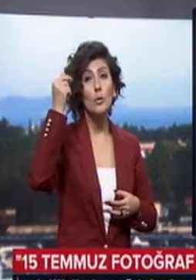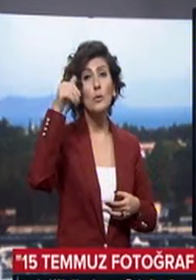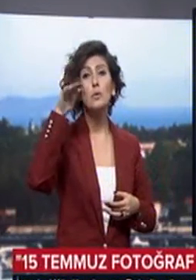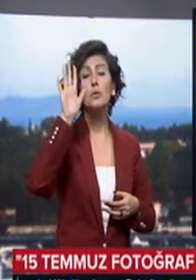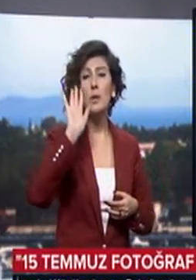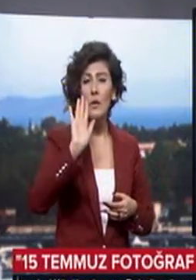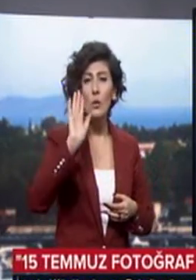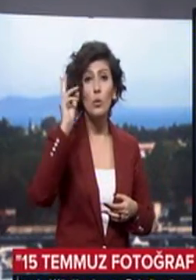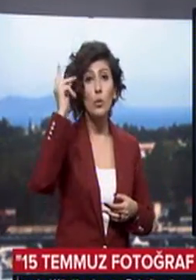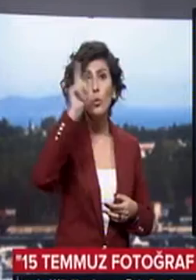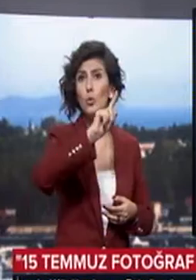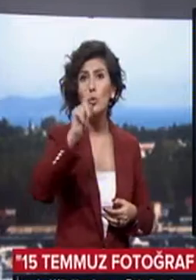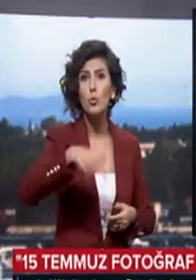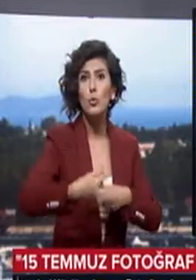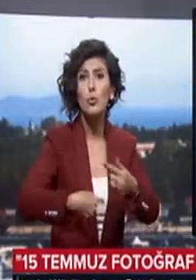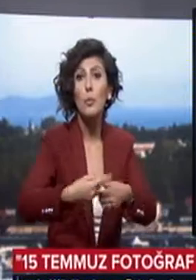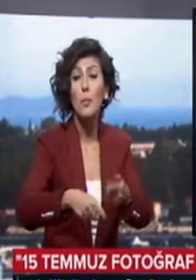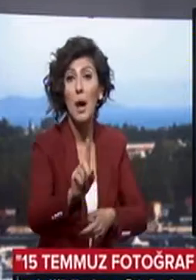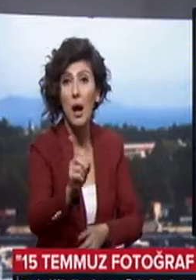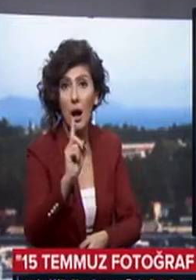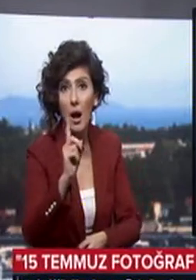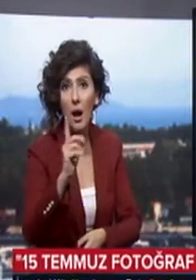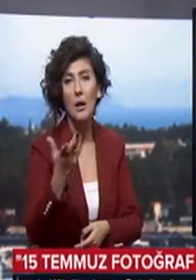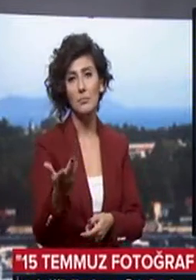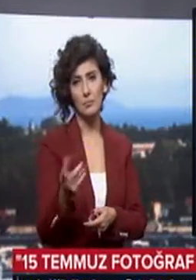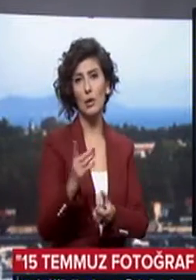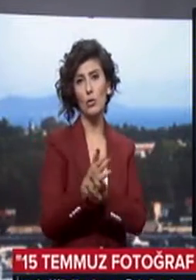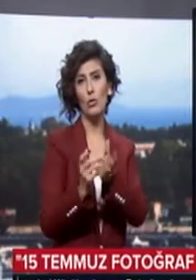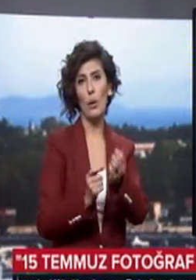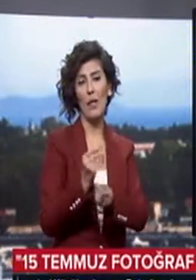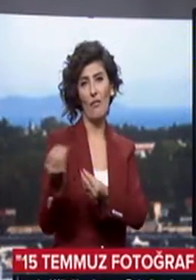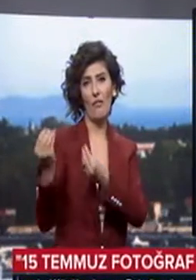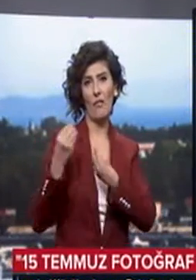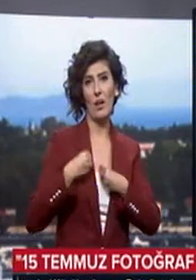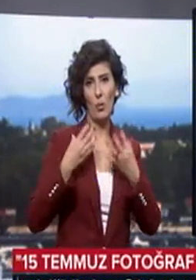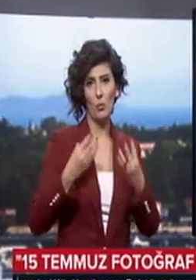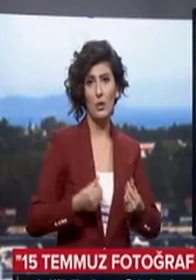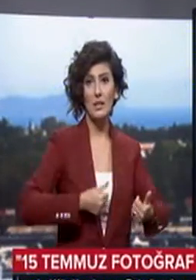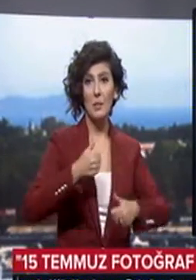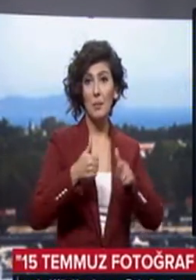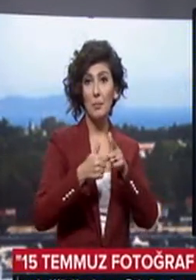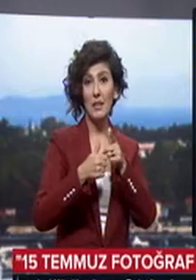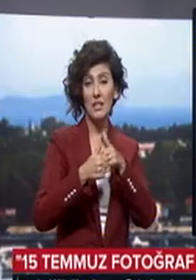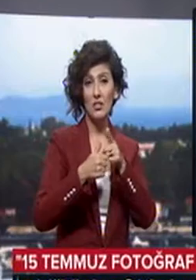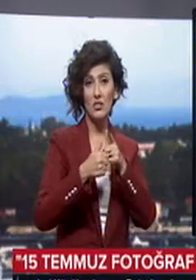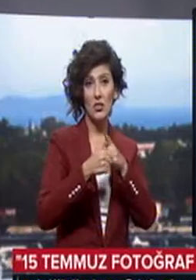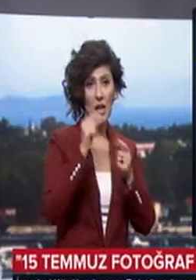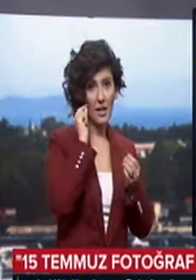unutmamak ve unutturmamak üzere bir görev tevdi edilmiş bulunuyor. Yarışmada birinciliğe Sedat Suna,